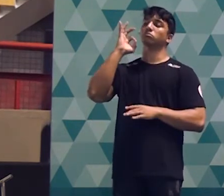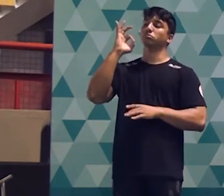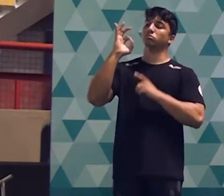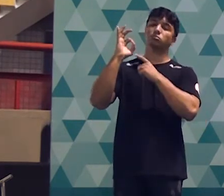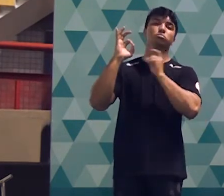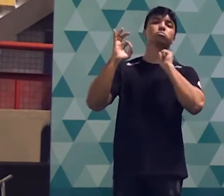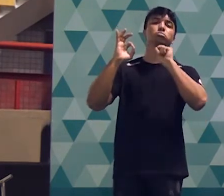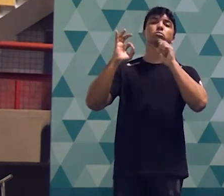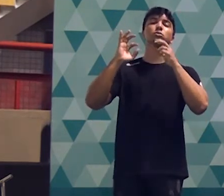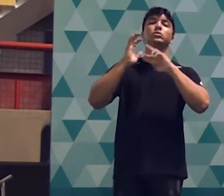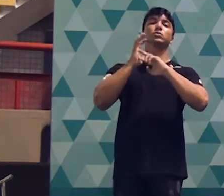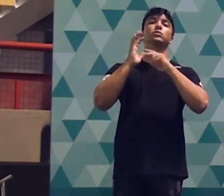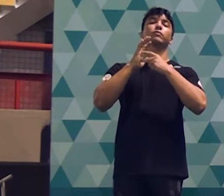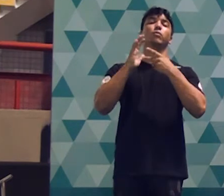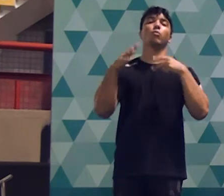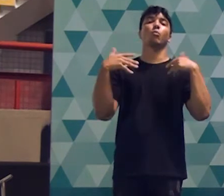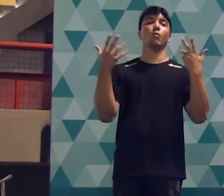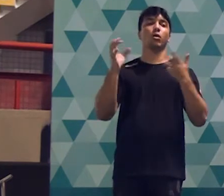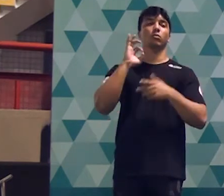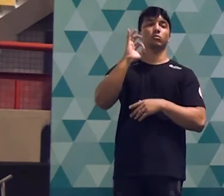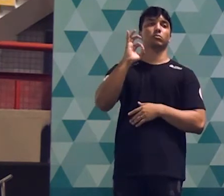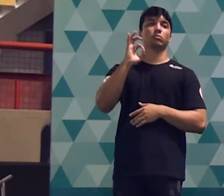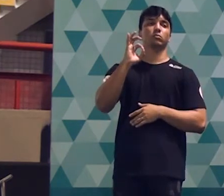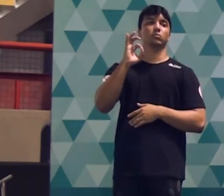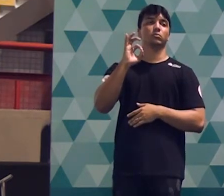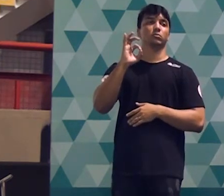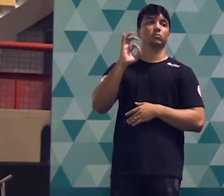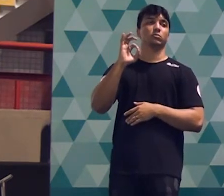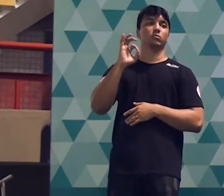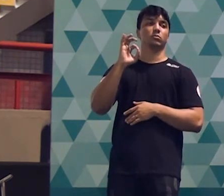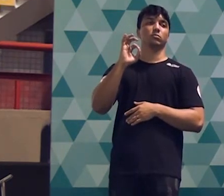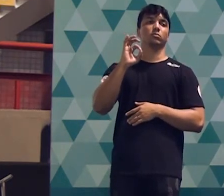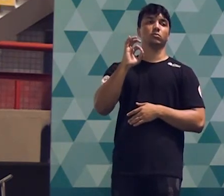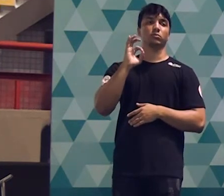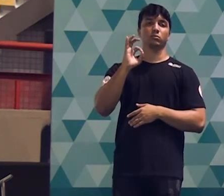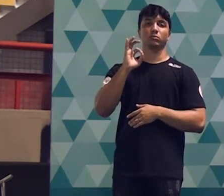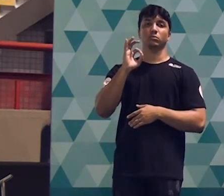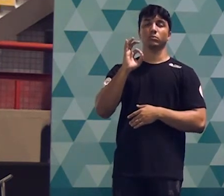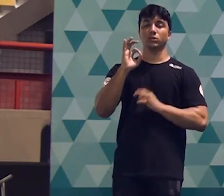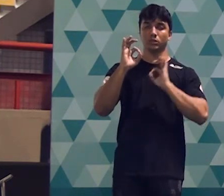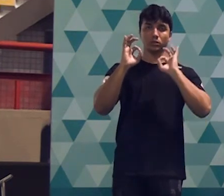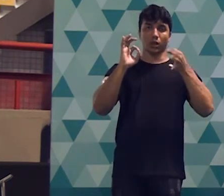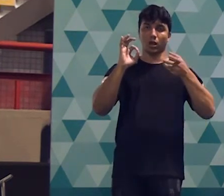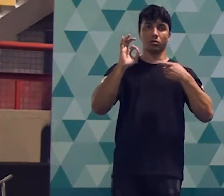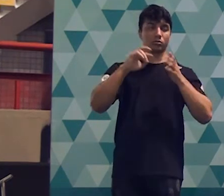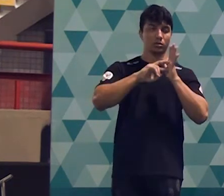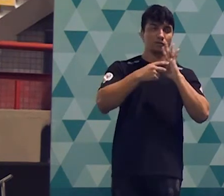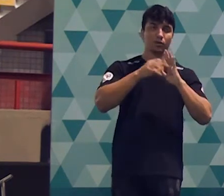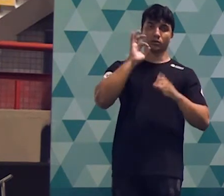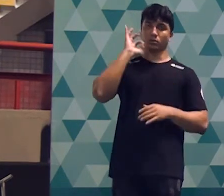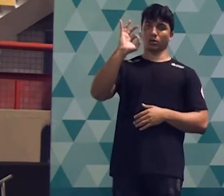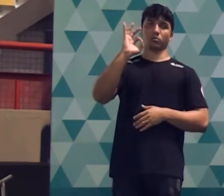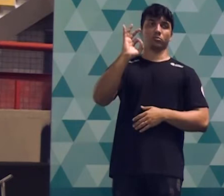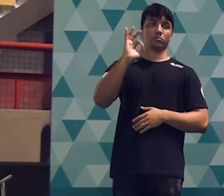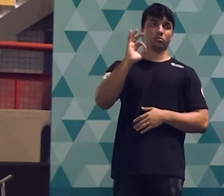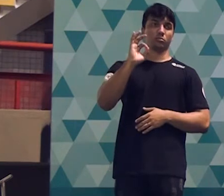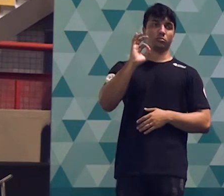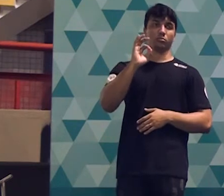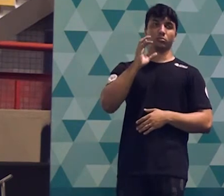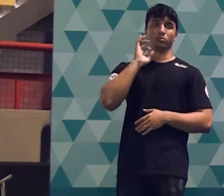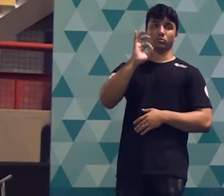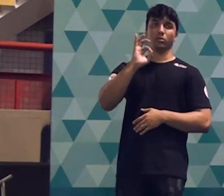O que é isso? O que é isso? Legal. Mas se você baixar a mão já é outra